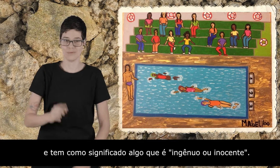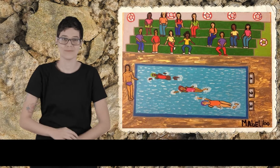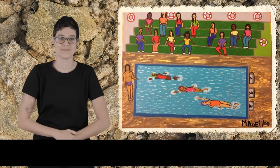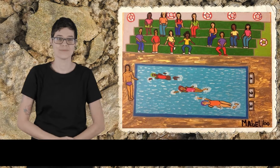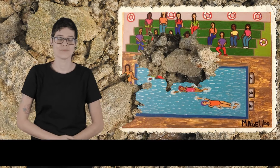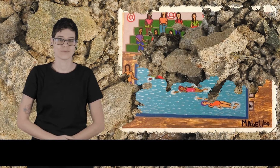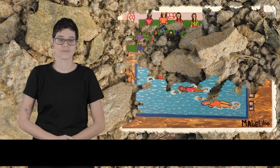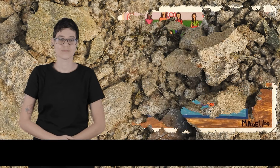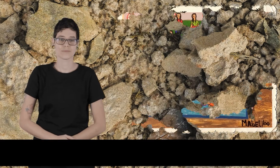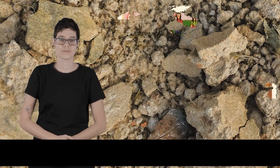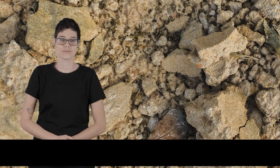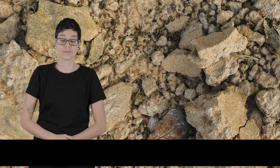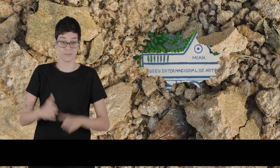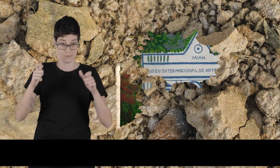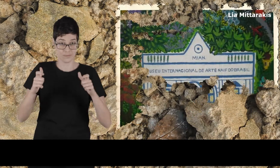inocente.